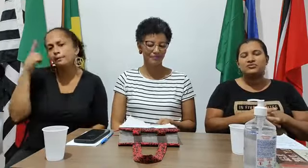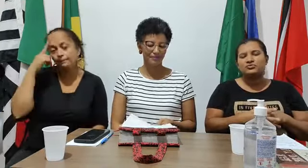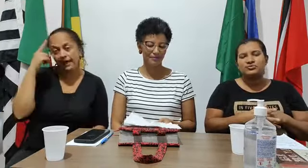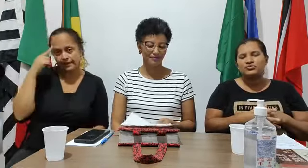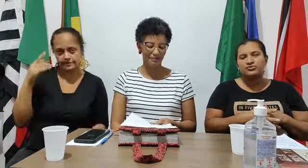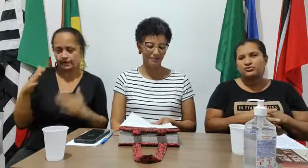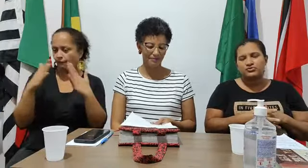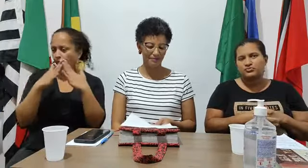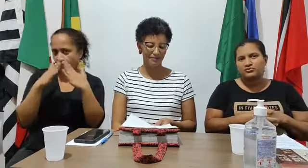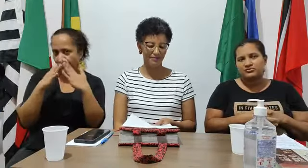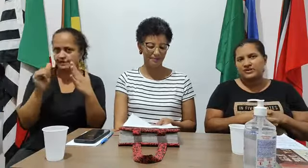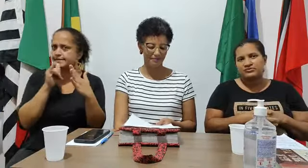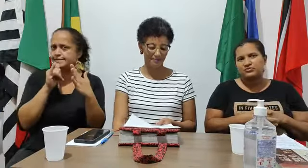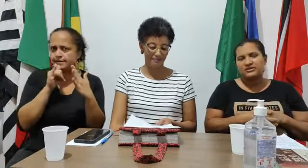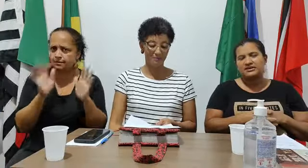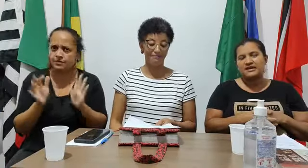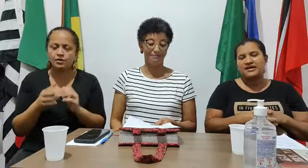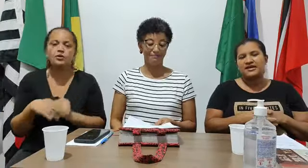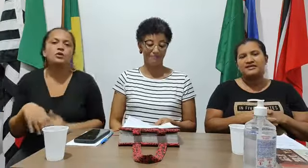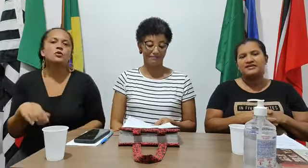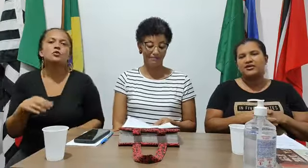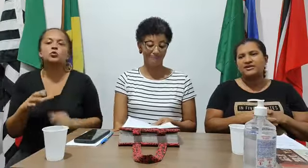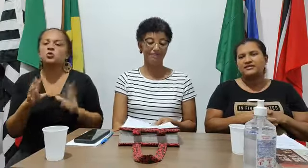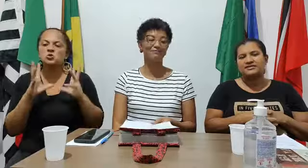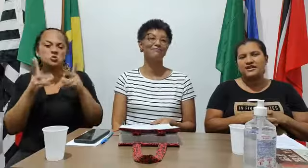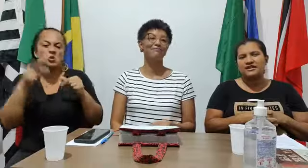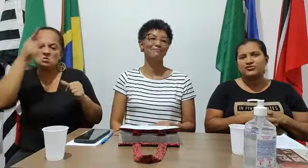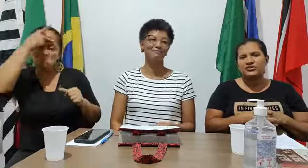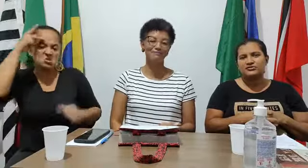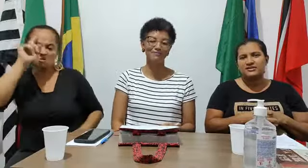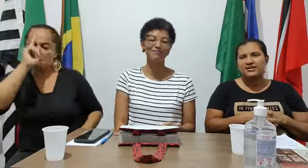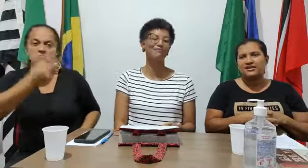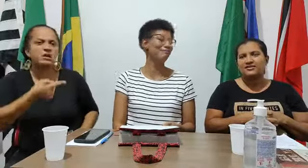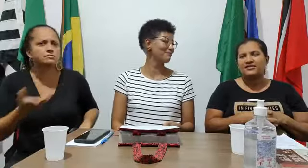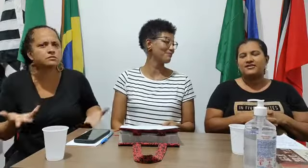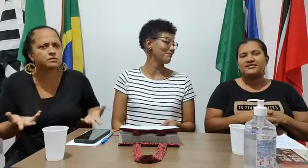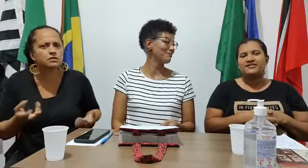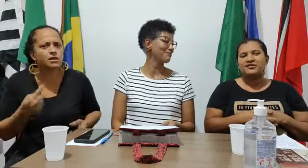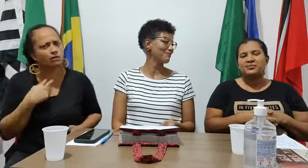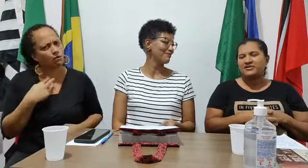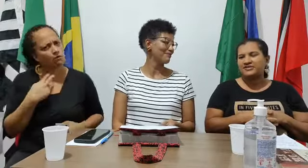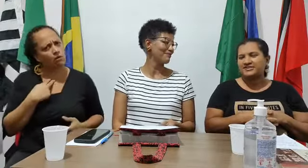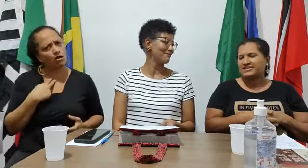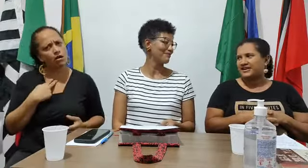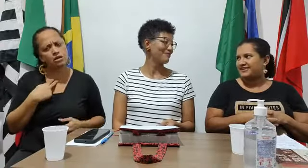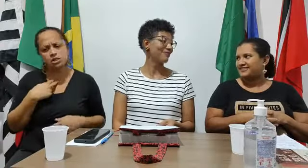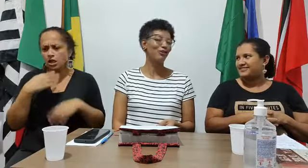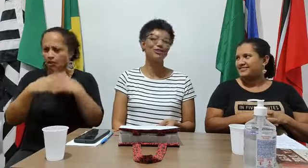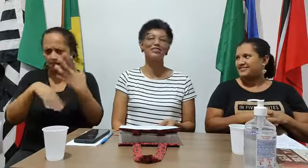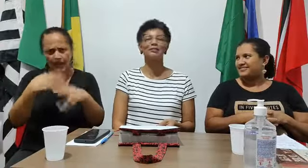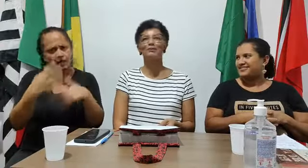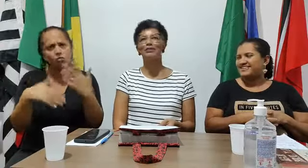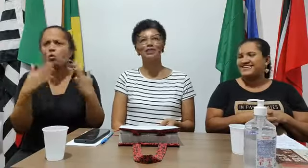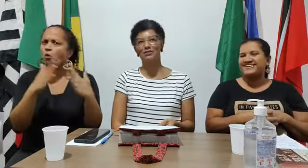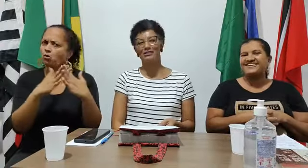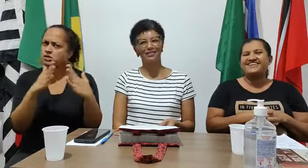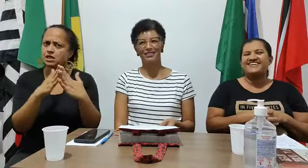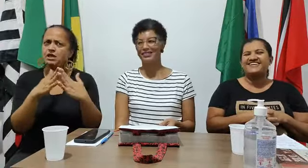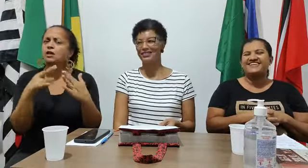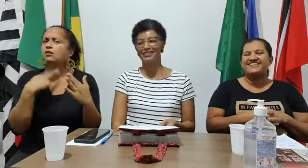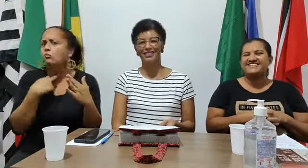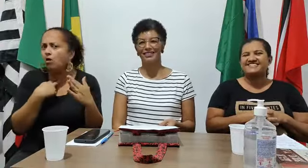manda em todo mundo, onde todo mundo faz tudo o que quer e na hora que quer e do jeito que quer. Como é que fica esse lar? Nossa, meu